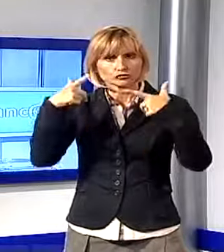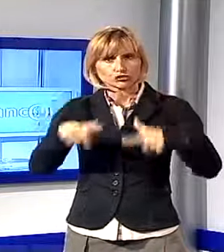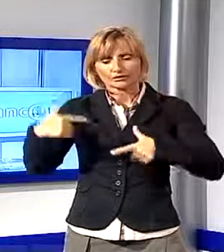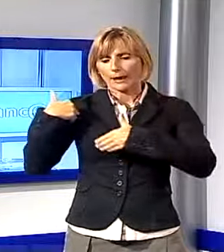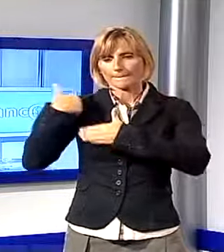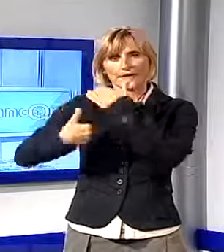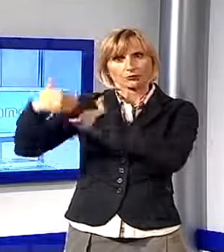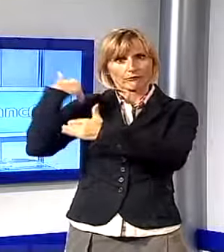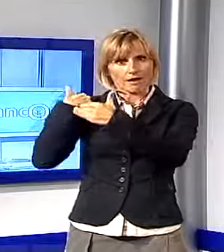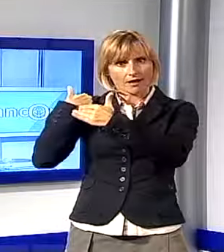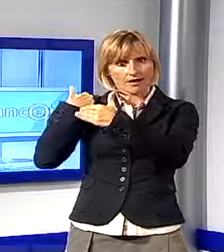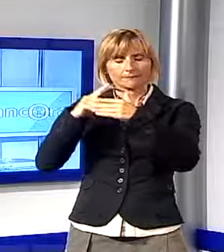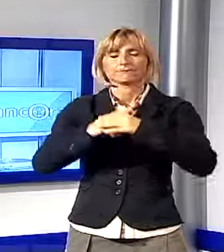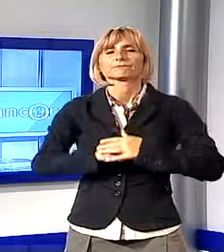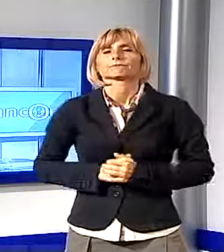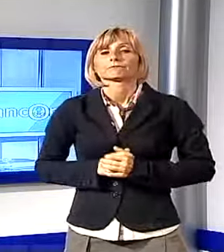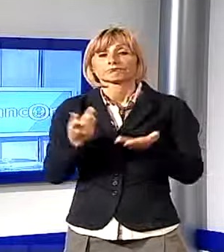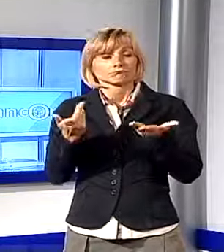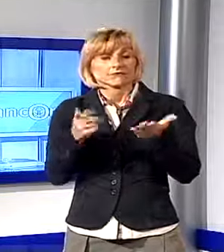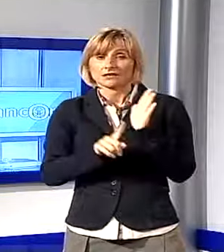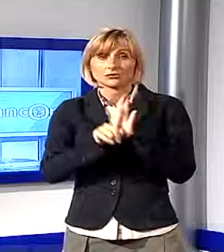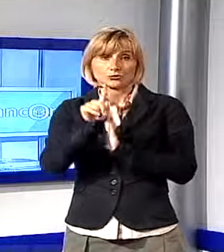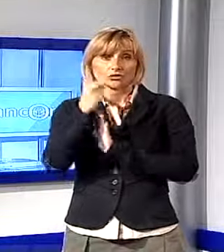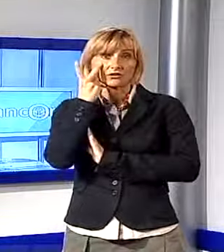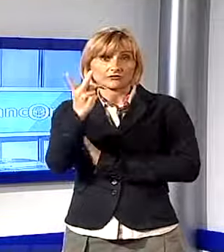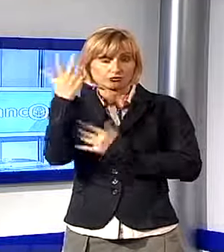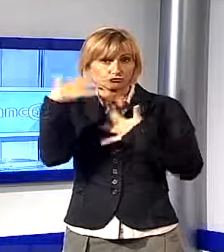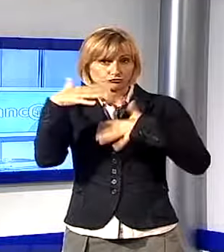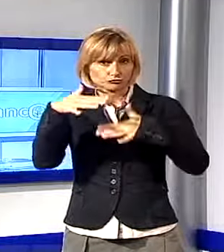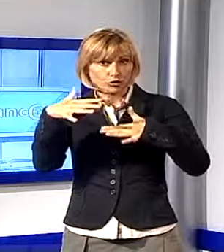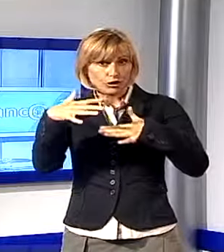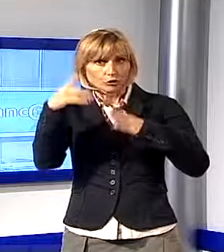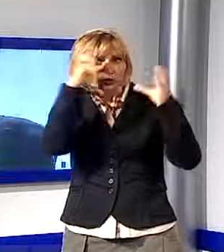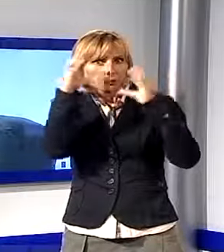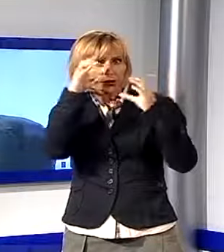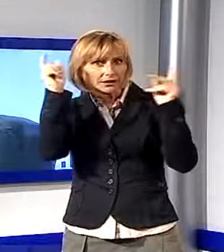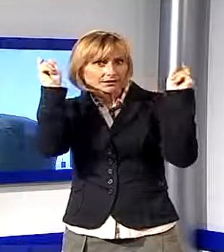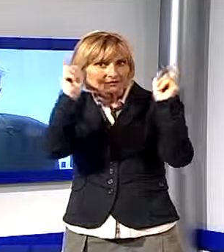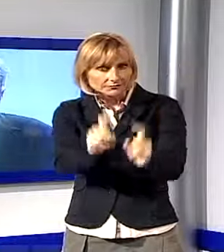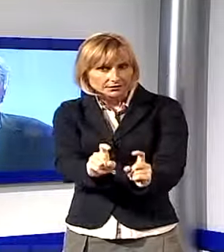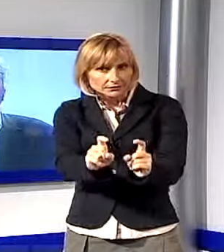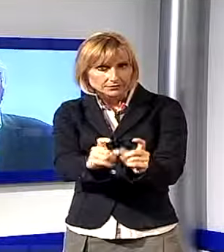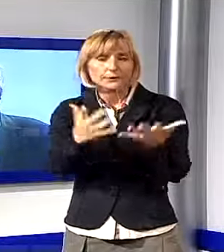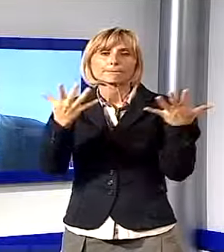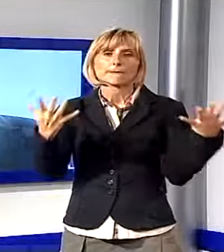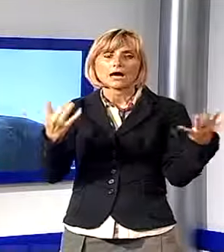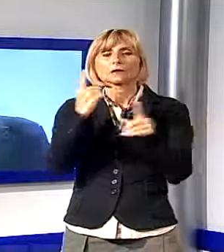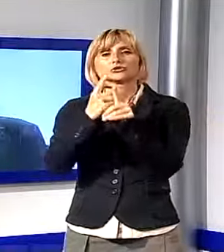medievale. E in questo senso i risultati si vedono già da un punto di vista turistico. Ma bisogna capire la vera ragione per